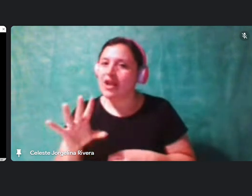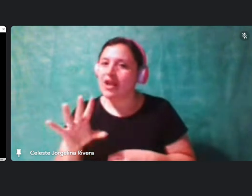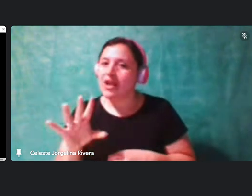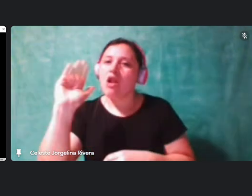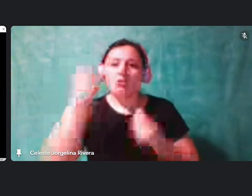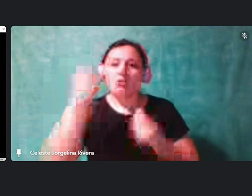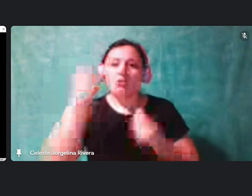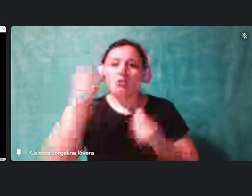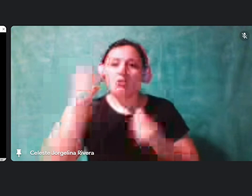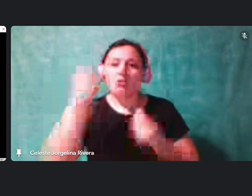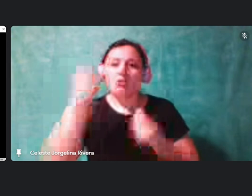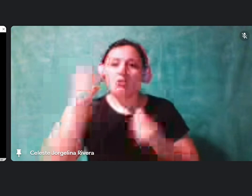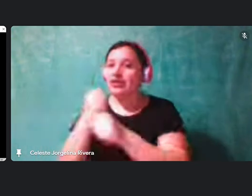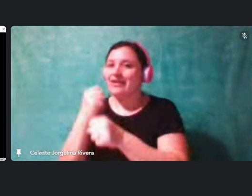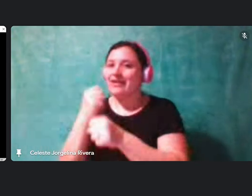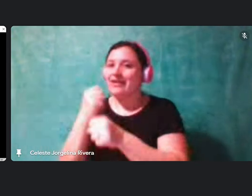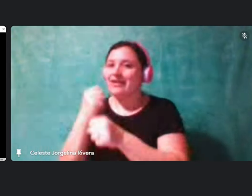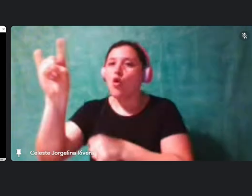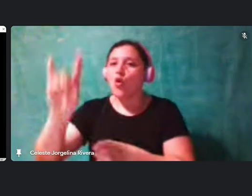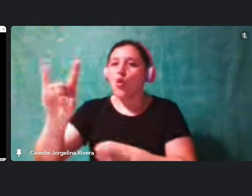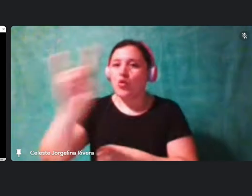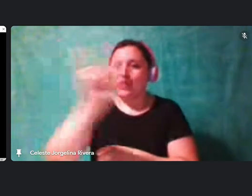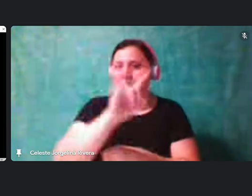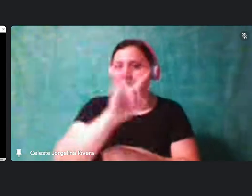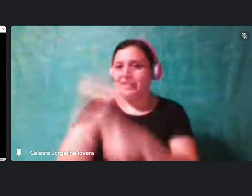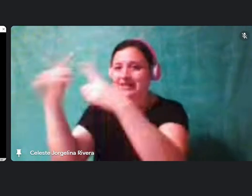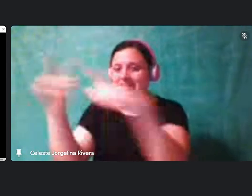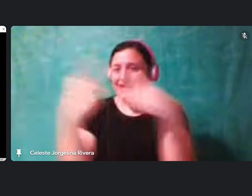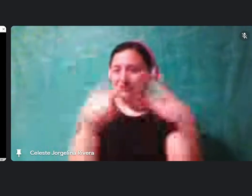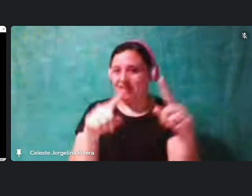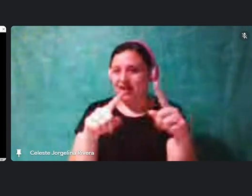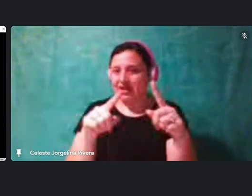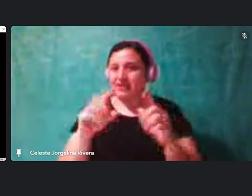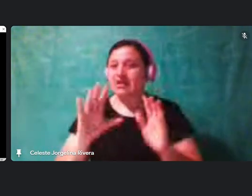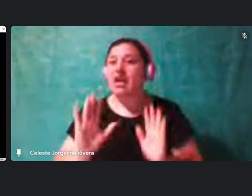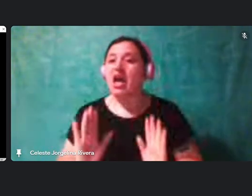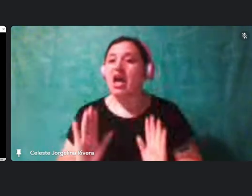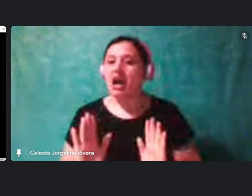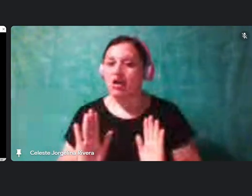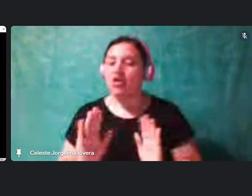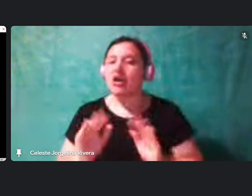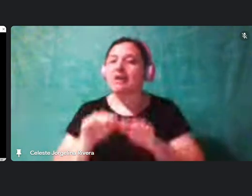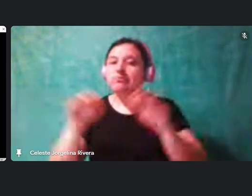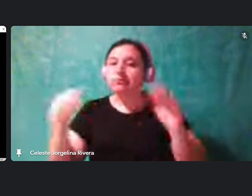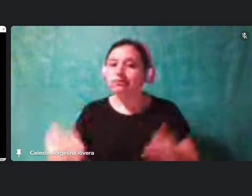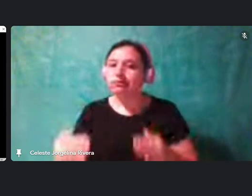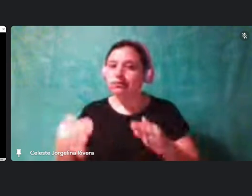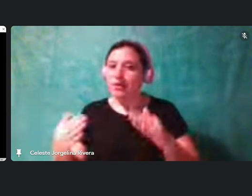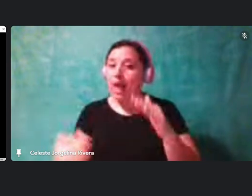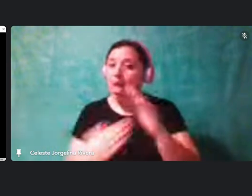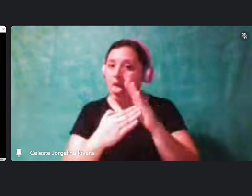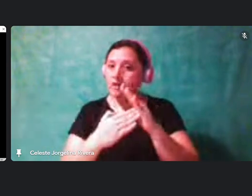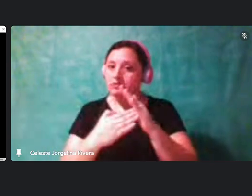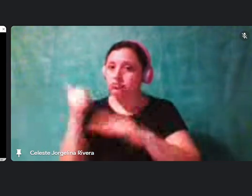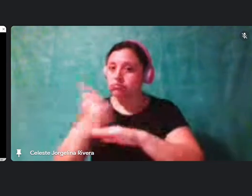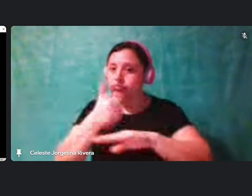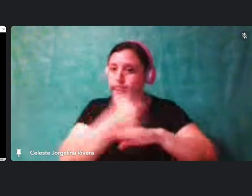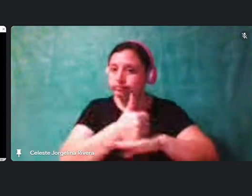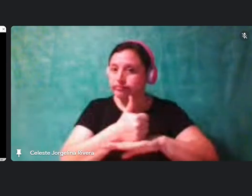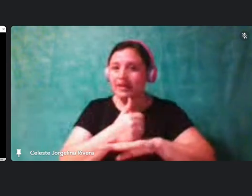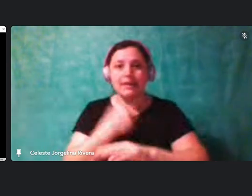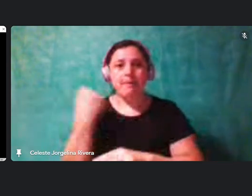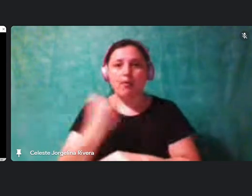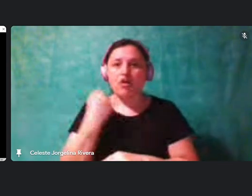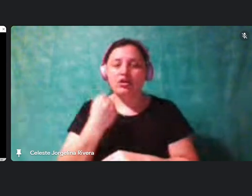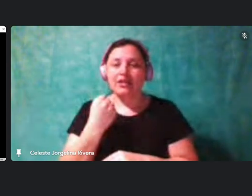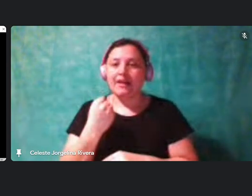tribunal. Como mínimo dos, ¿sí? Incluso estos días no nos acompañó la tercera docente. Entonces,